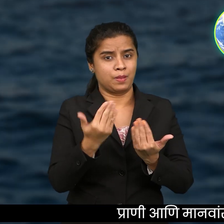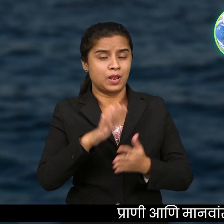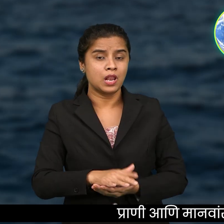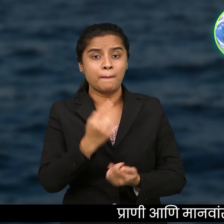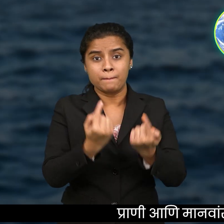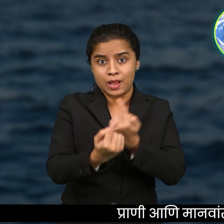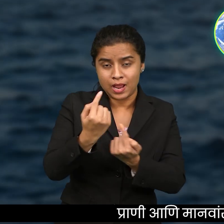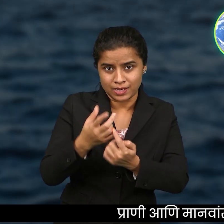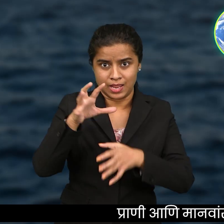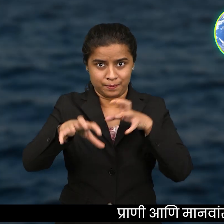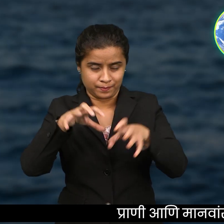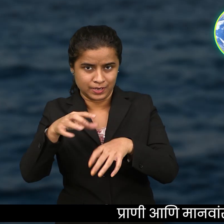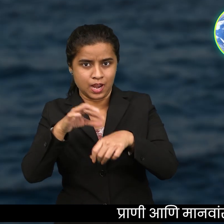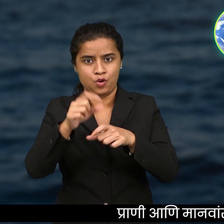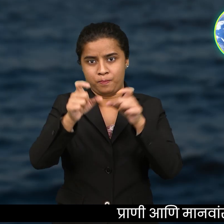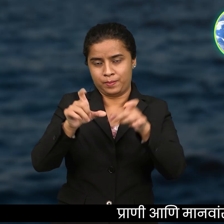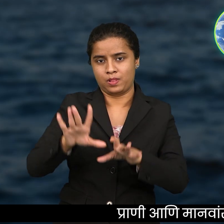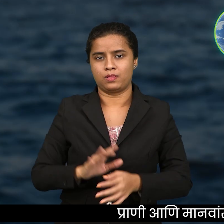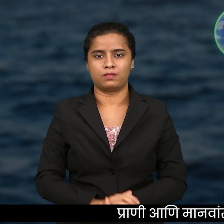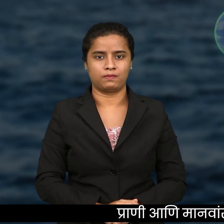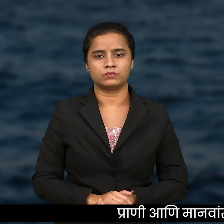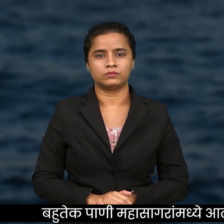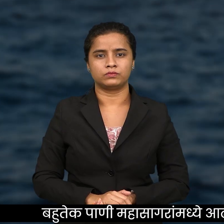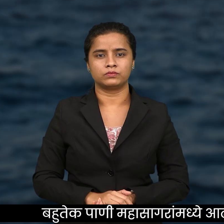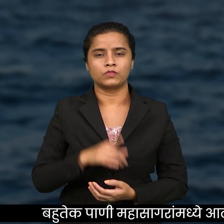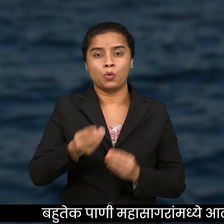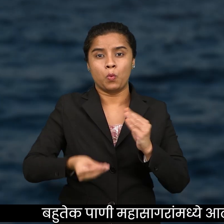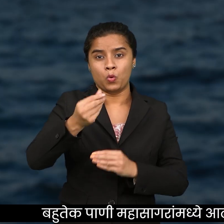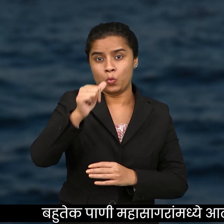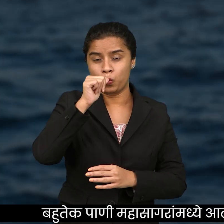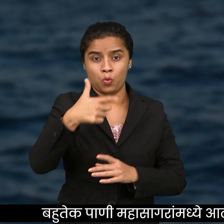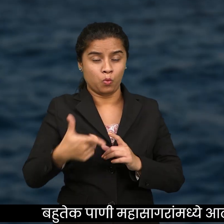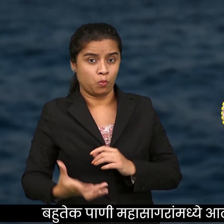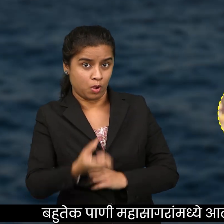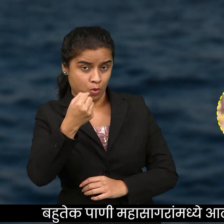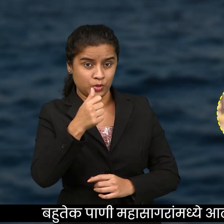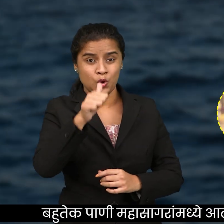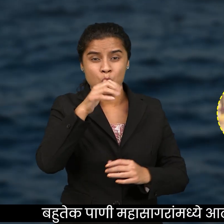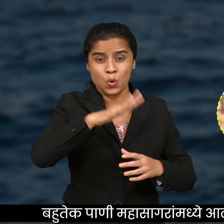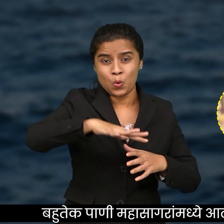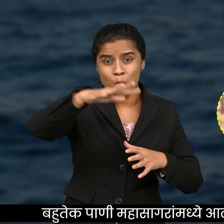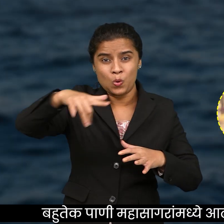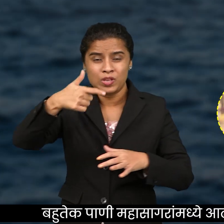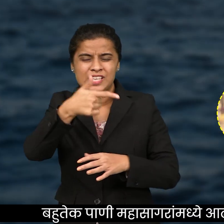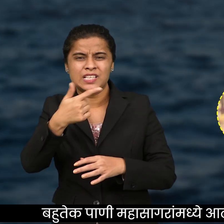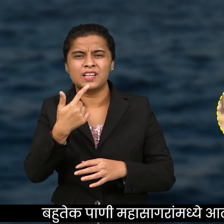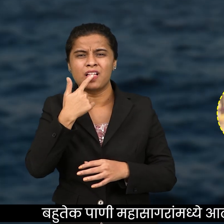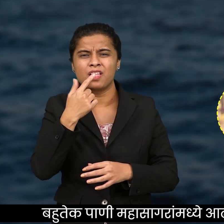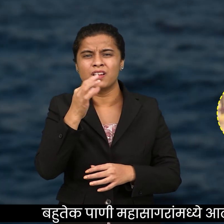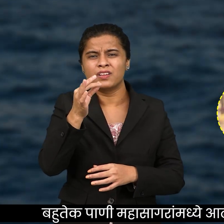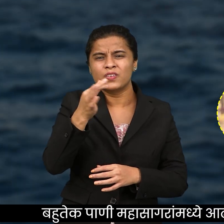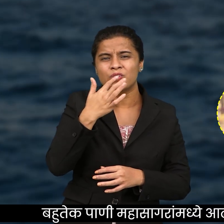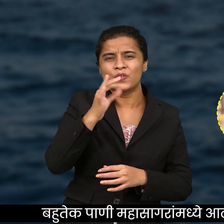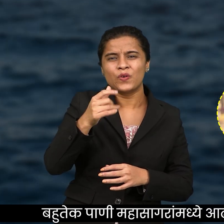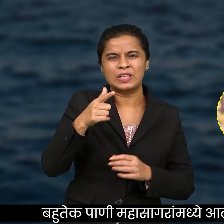प्राणी आणि मानवांसाठी वापरण्यासाठी योग्य आहे. बहुतेक पाणी महासागरांमध्ये आढळते, जे खारट आहे आणि